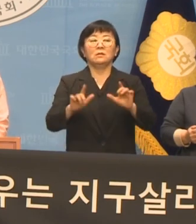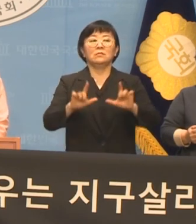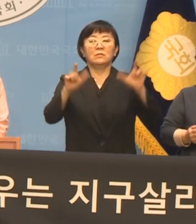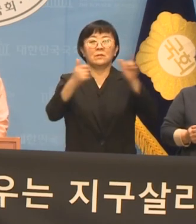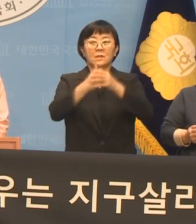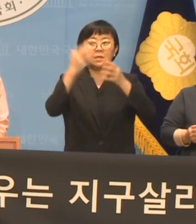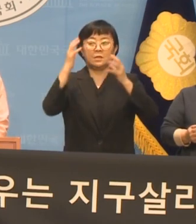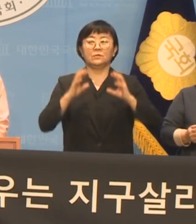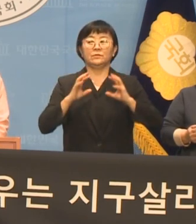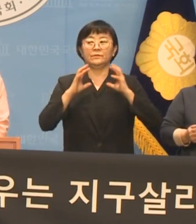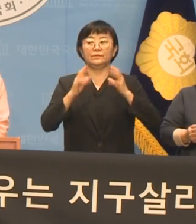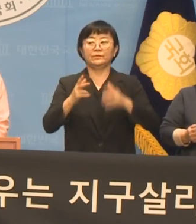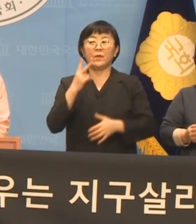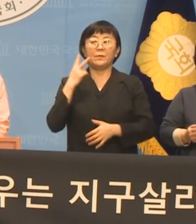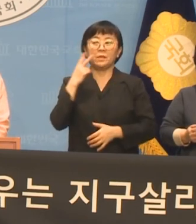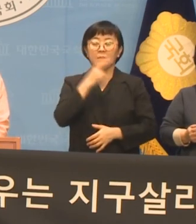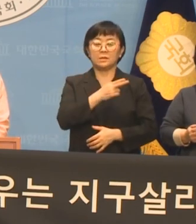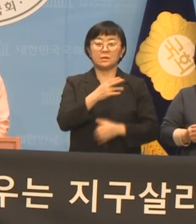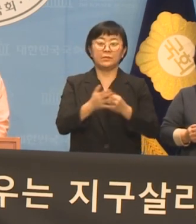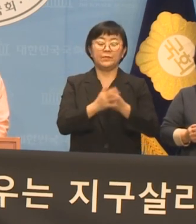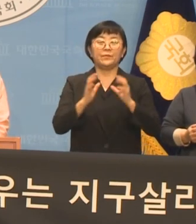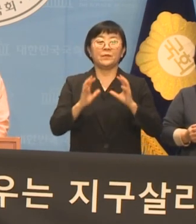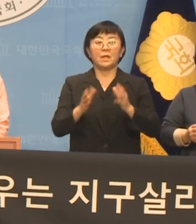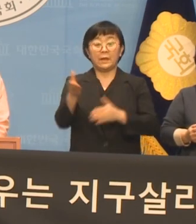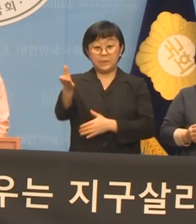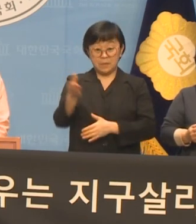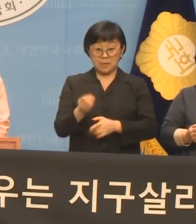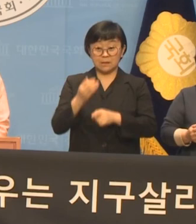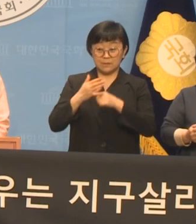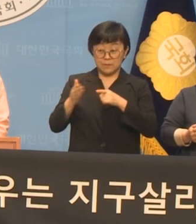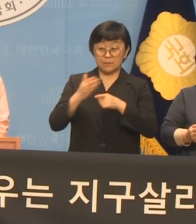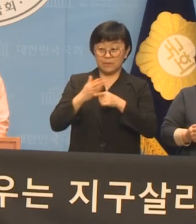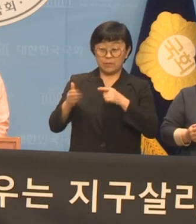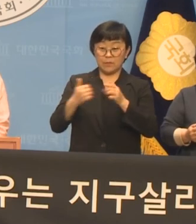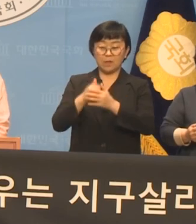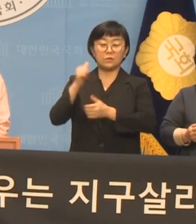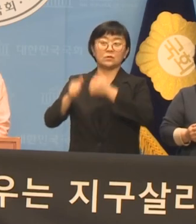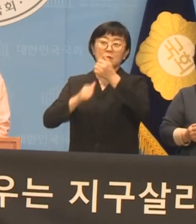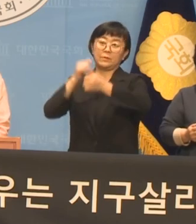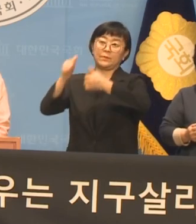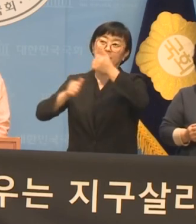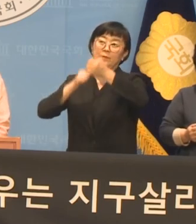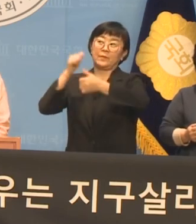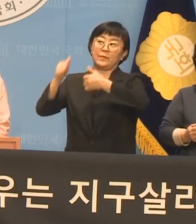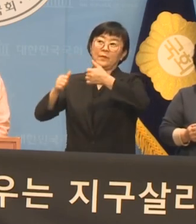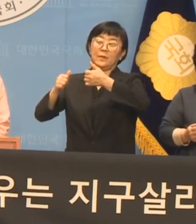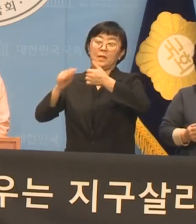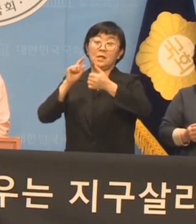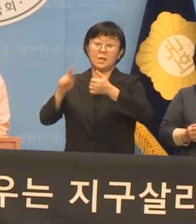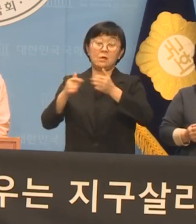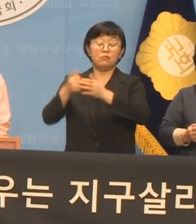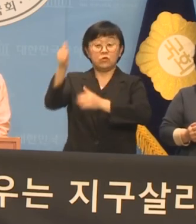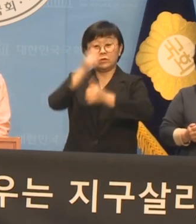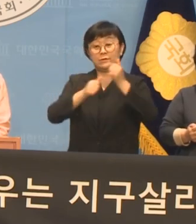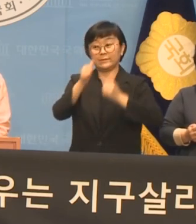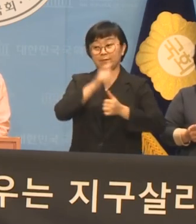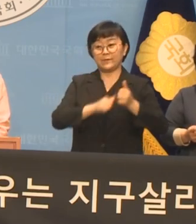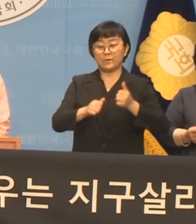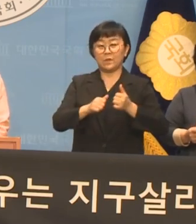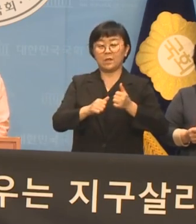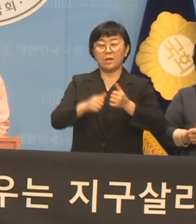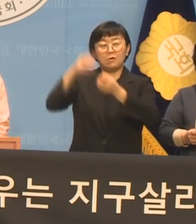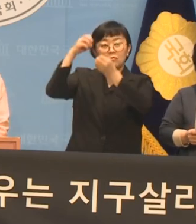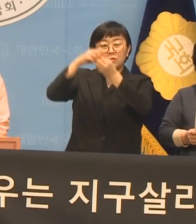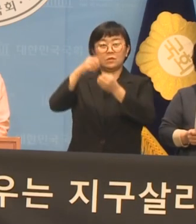오늘날 대한민국은 담배를 끊어서 나라 빚을 갚자는 조상님들의 이 물려주신